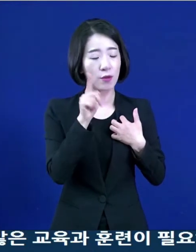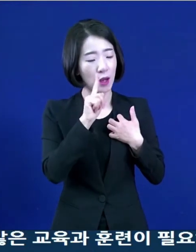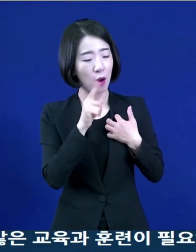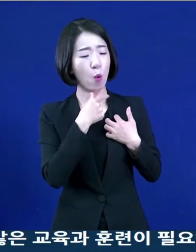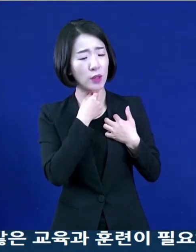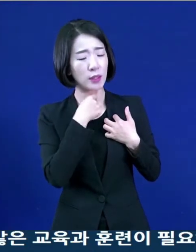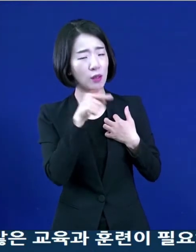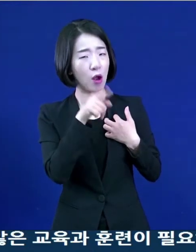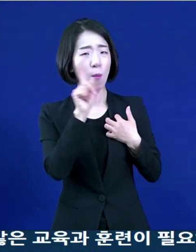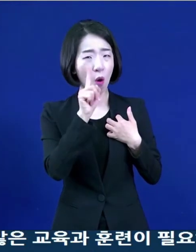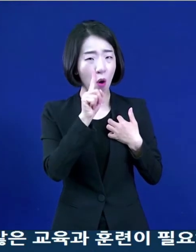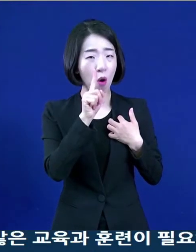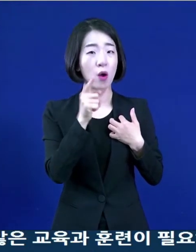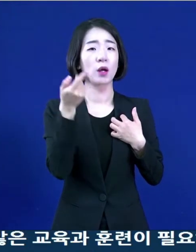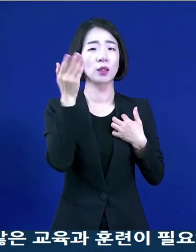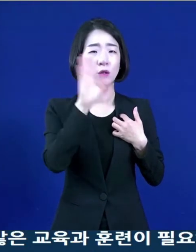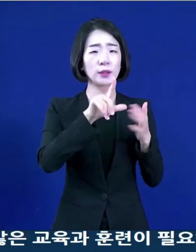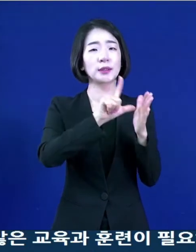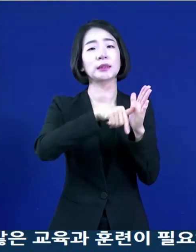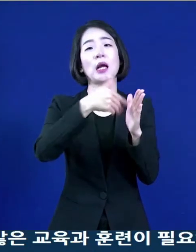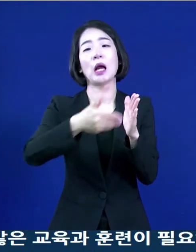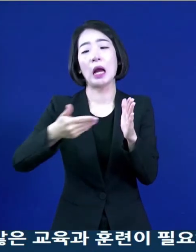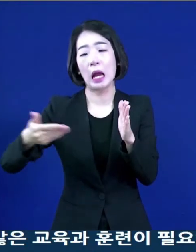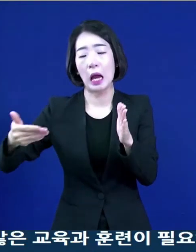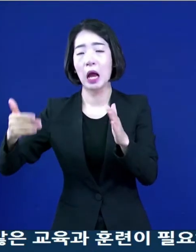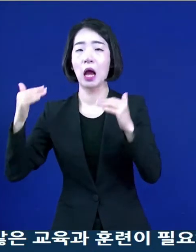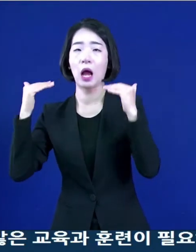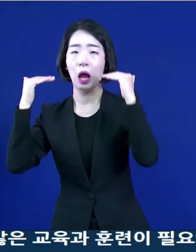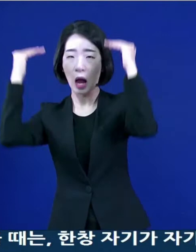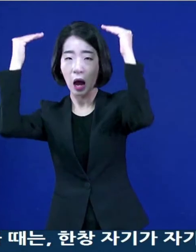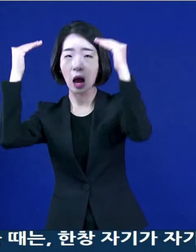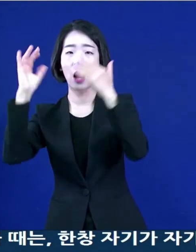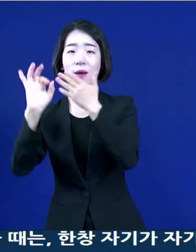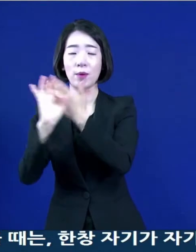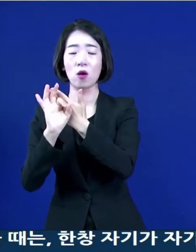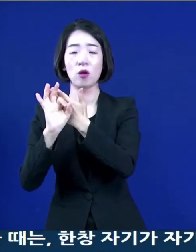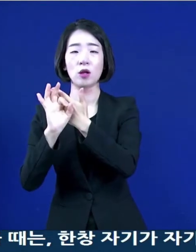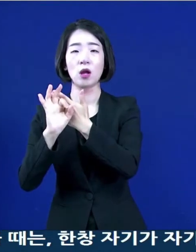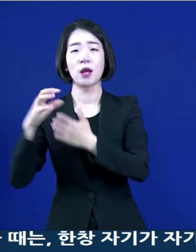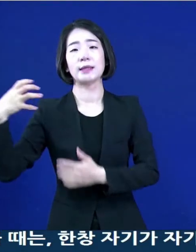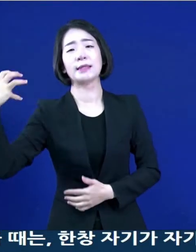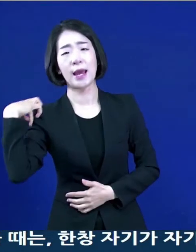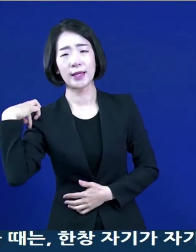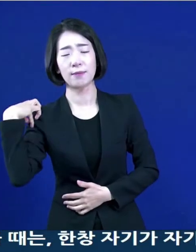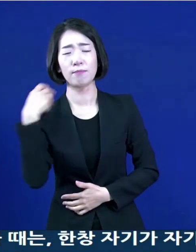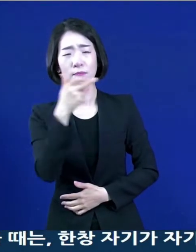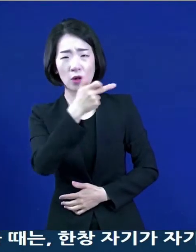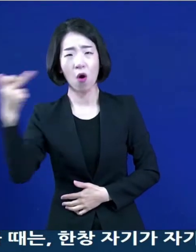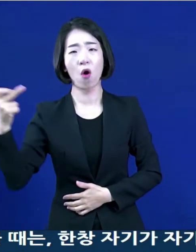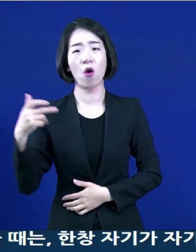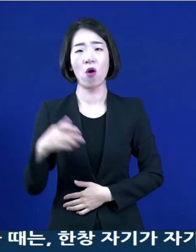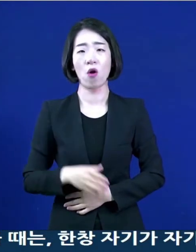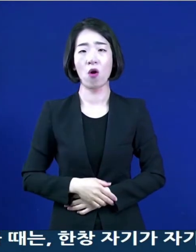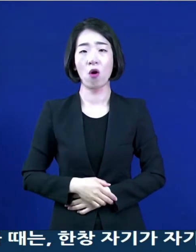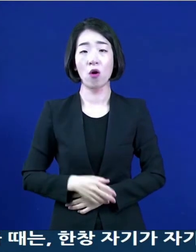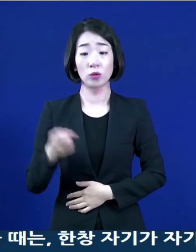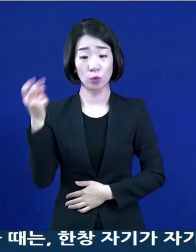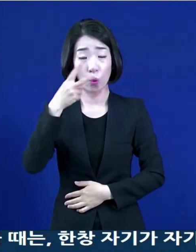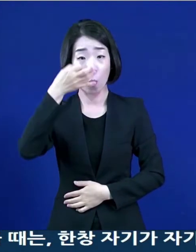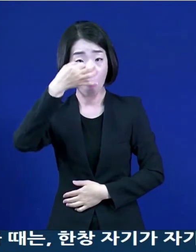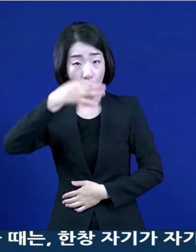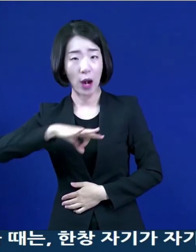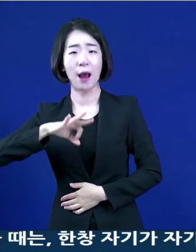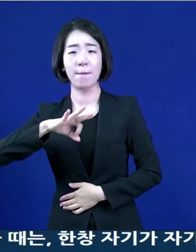되고 나면 재미와 흥미보다는 의무와 책임이 필요하게 되고요. 어른이 되면 보람이